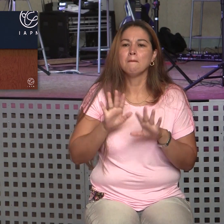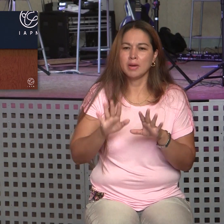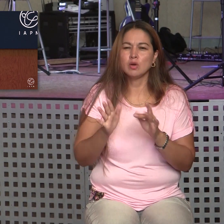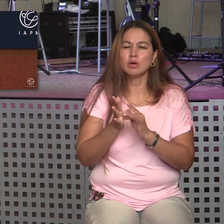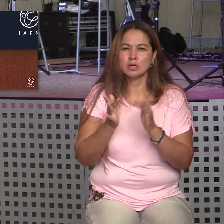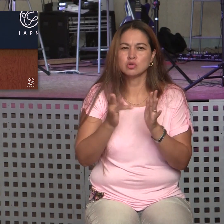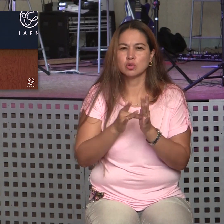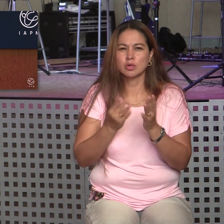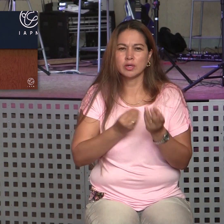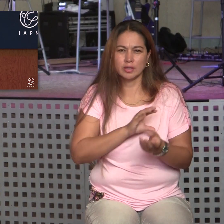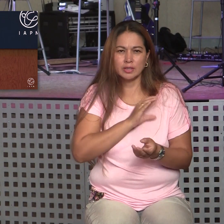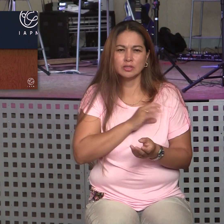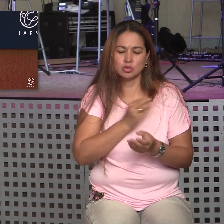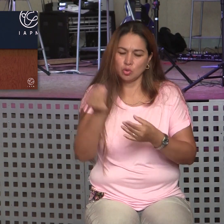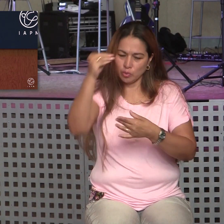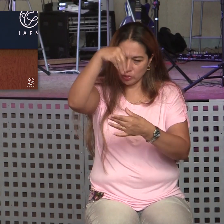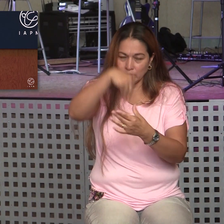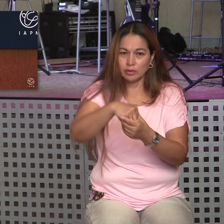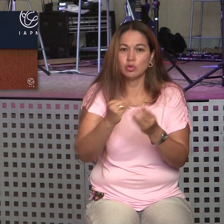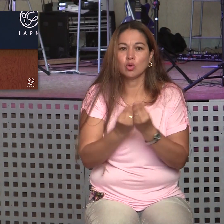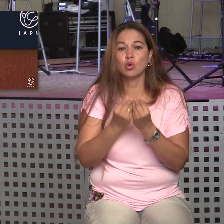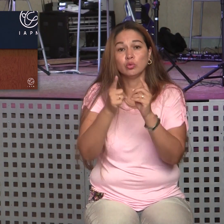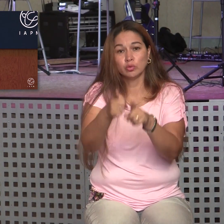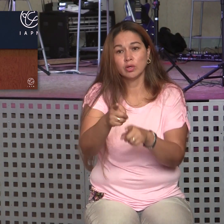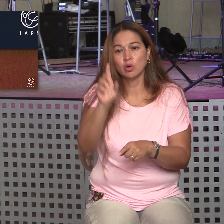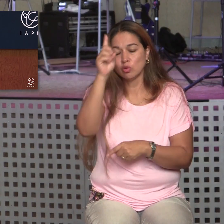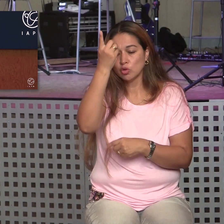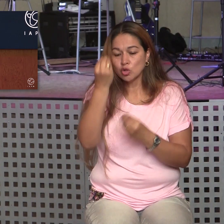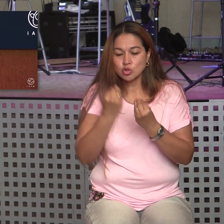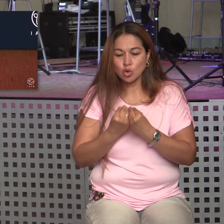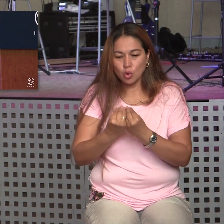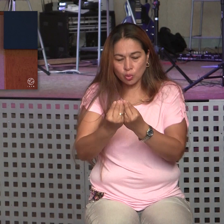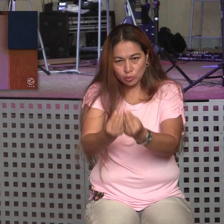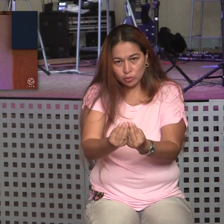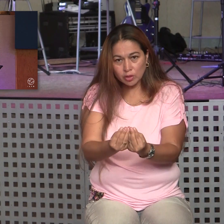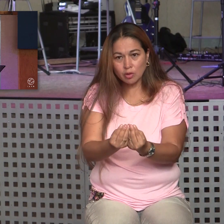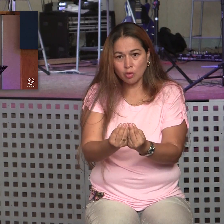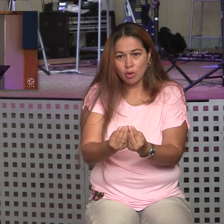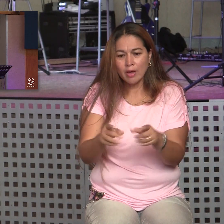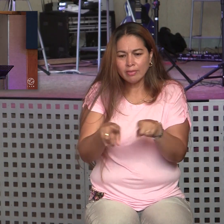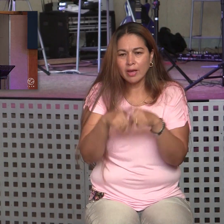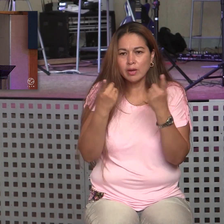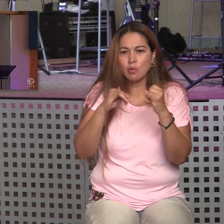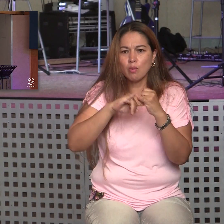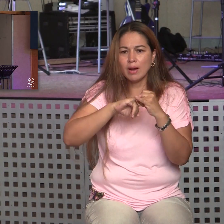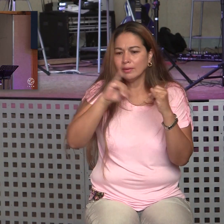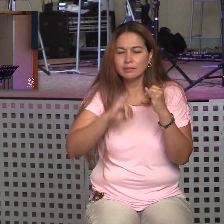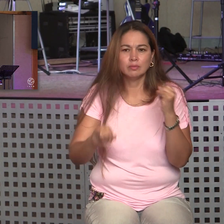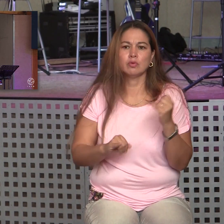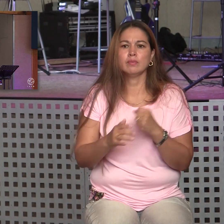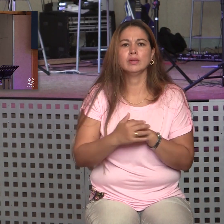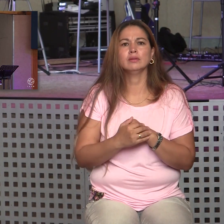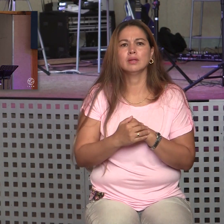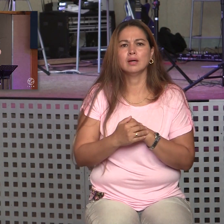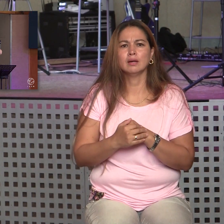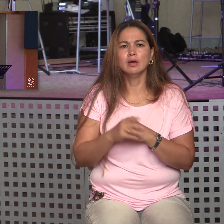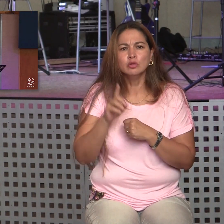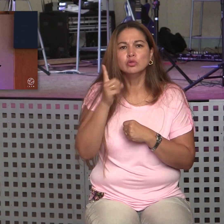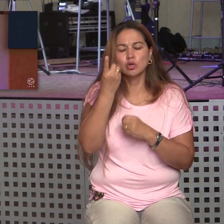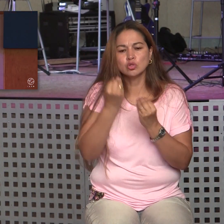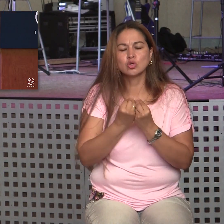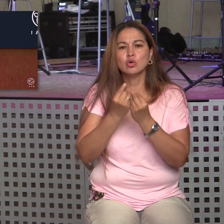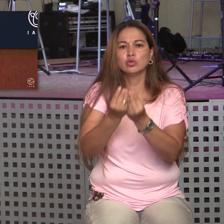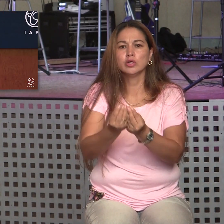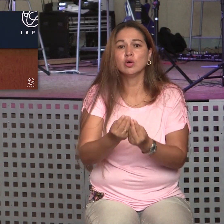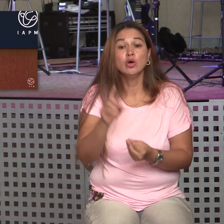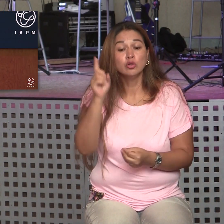barca. Dios está conmigo, Dios está en mi vida, Dios está por mí. Y si Dios está